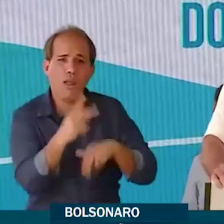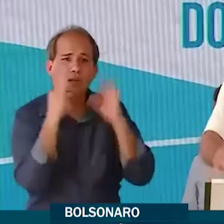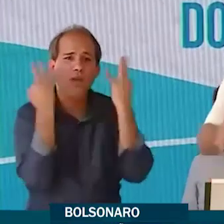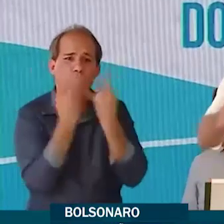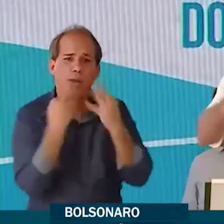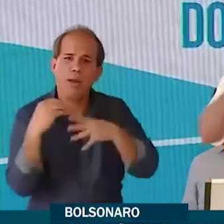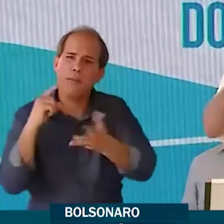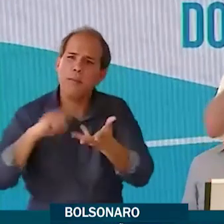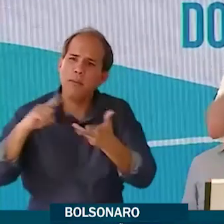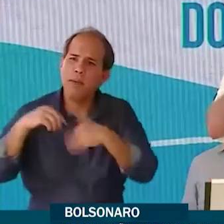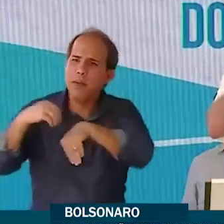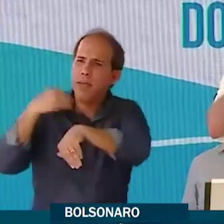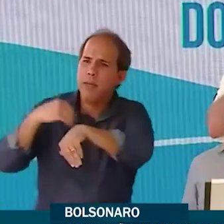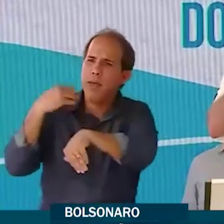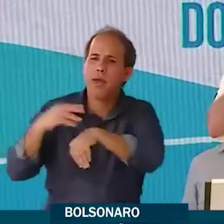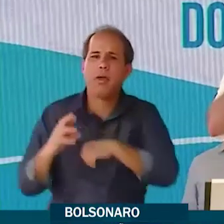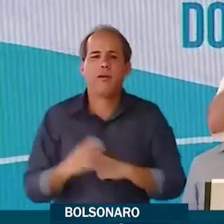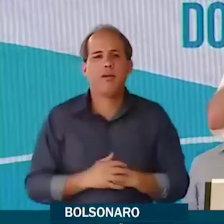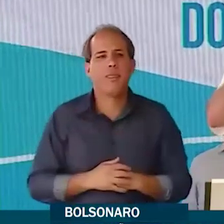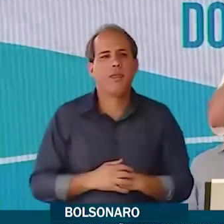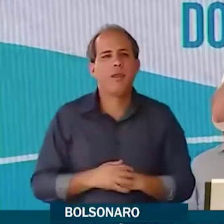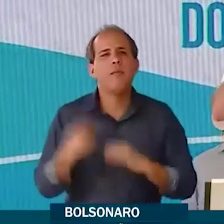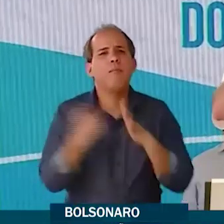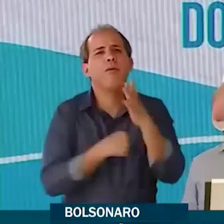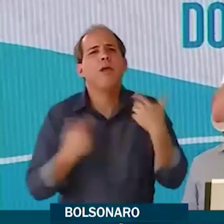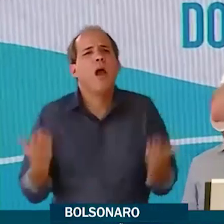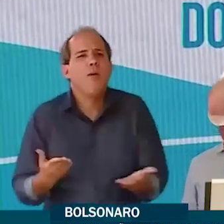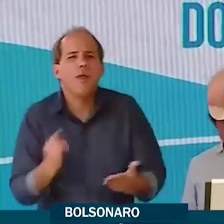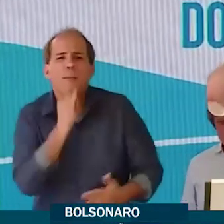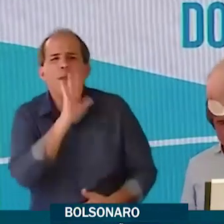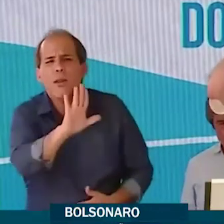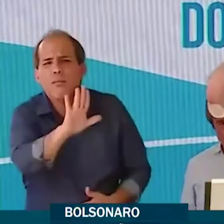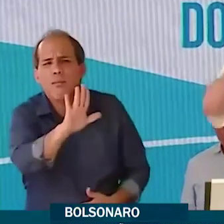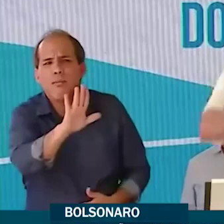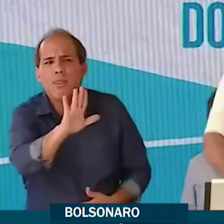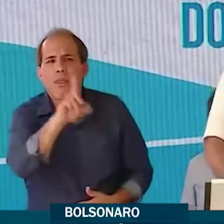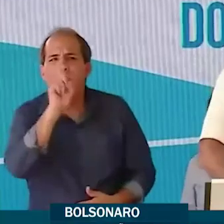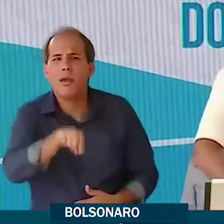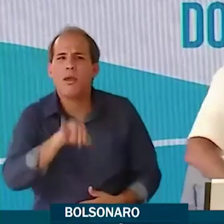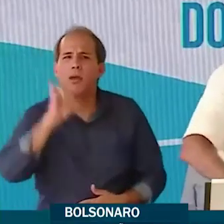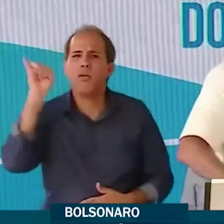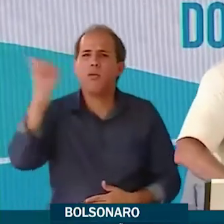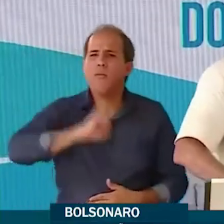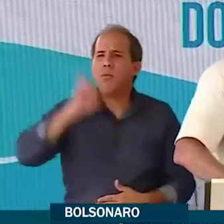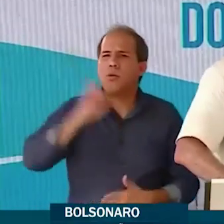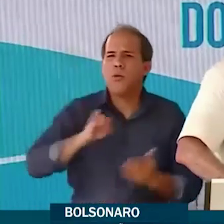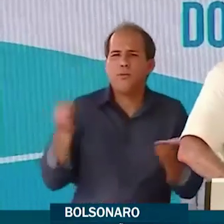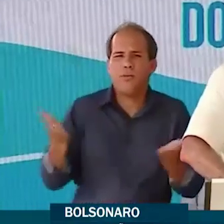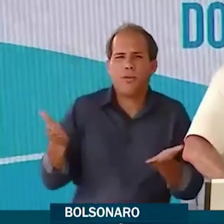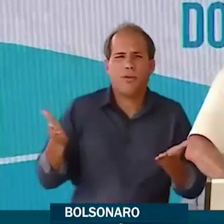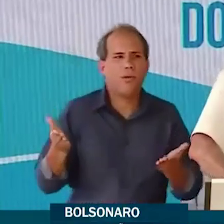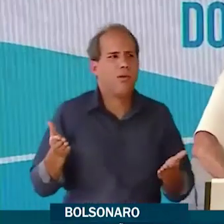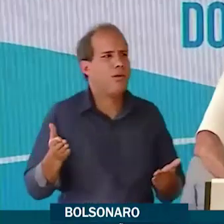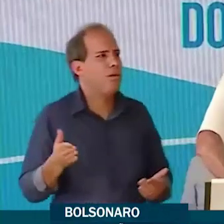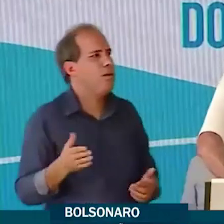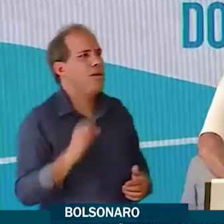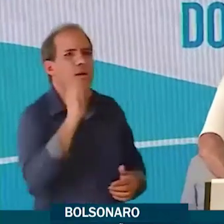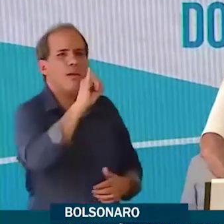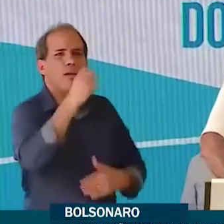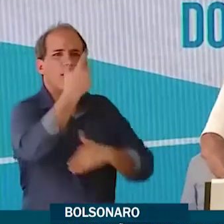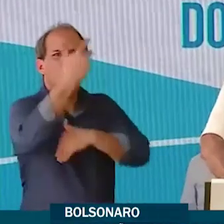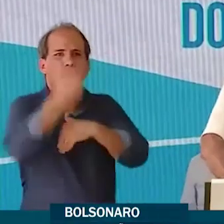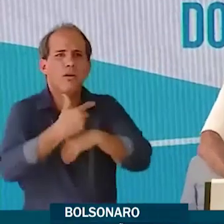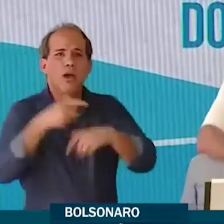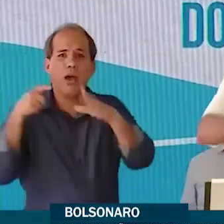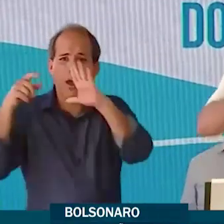do mesmo e pergunte aquilo o momento aqui é muito importante agora eu quero que alguém tiver filmando